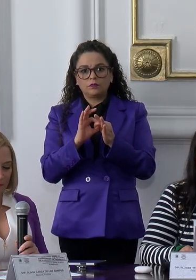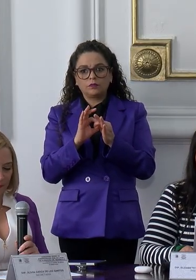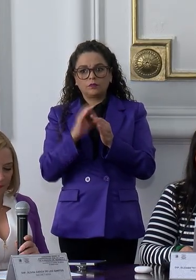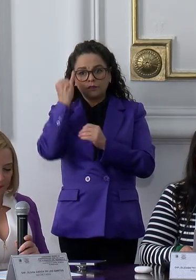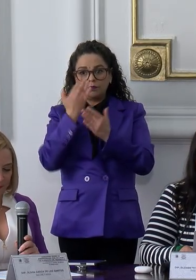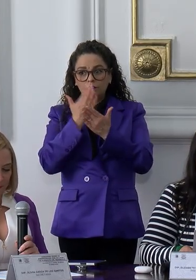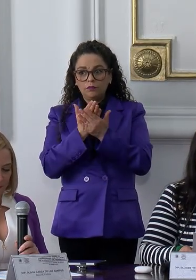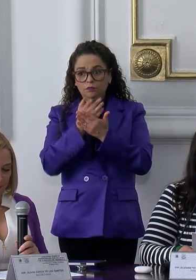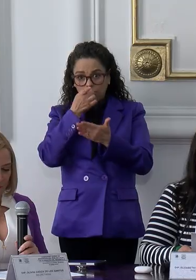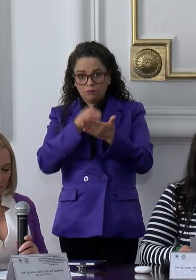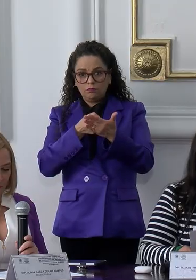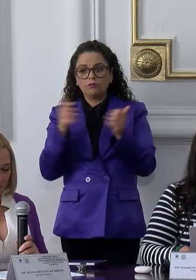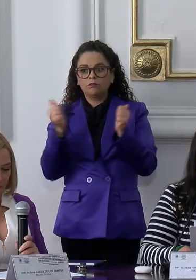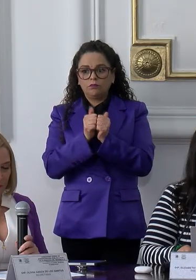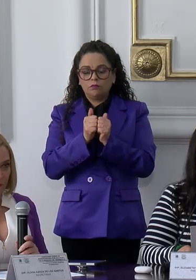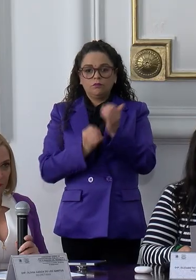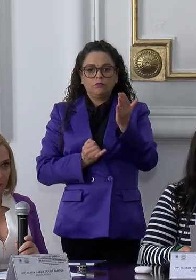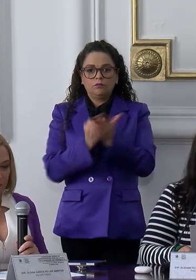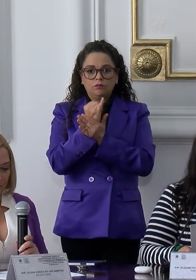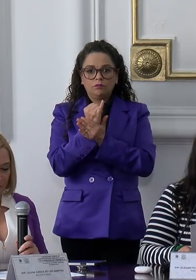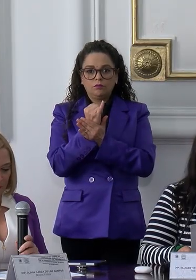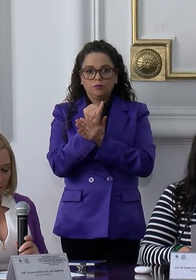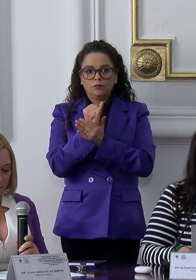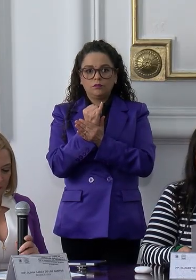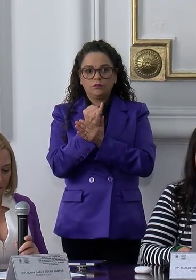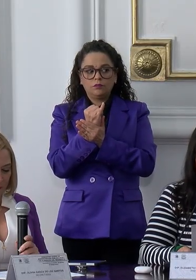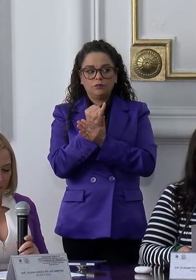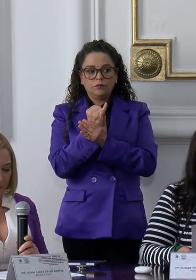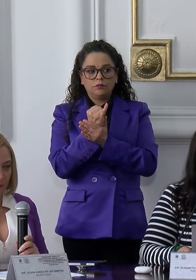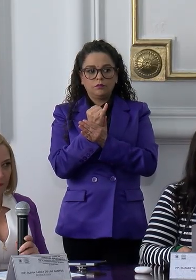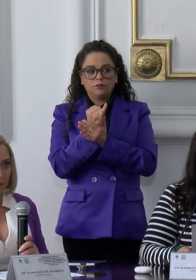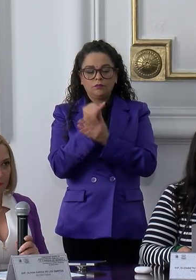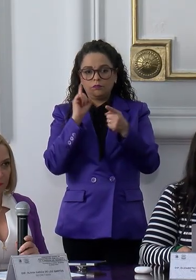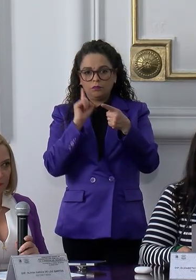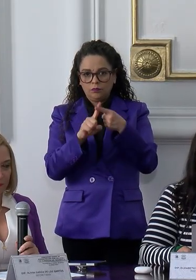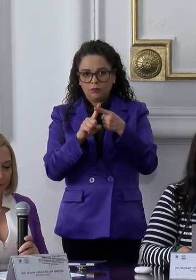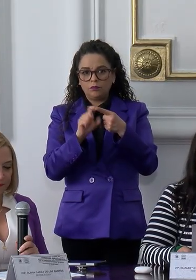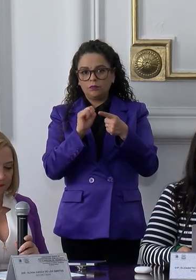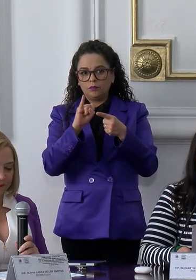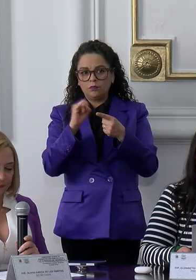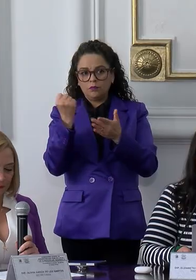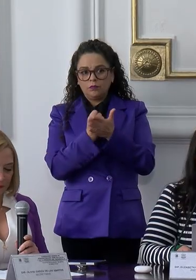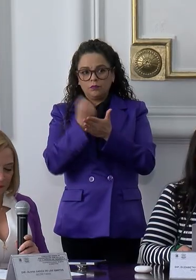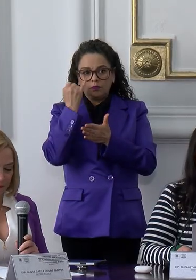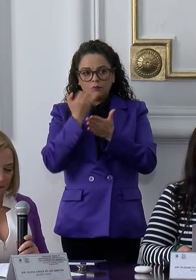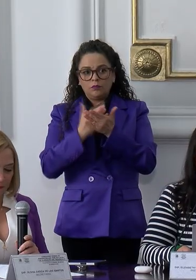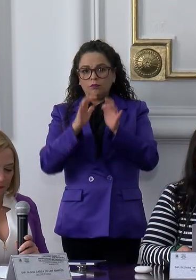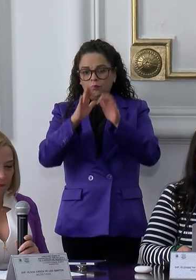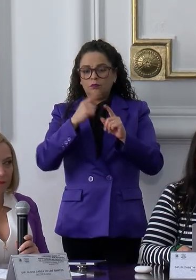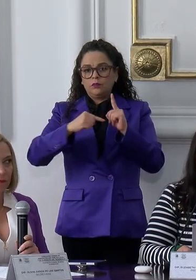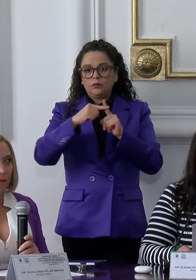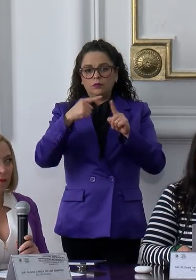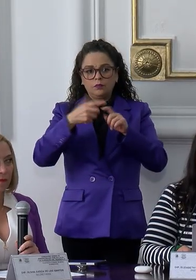dictamen de conformidad con los siguientes resolutivos. Primero, se aprueba el dictamen en su sentido positivo que presentan las